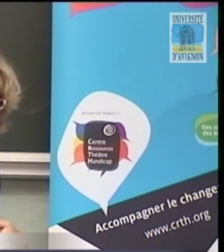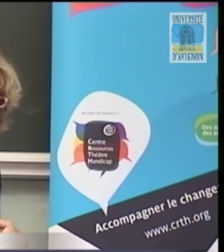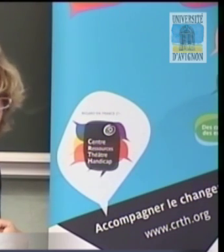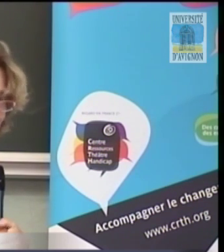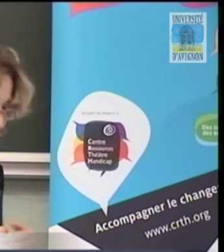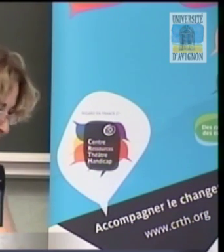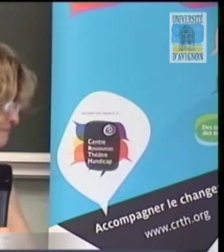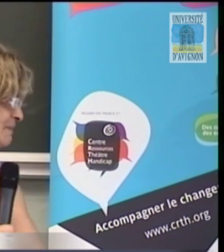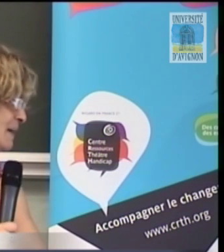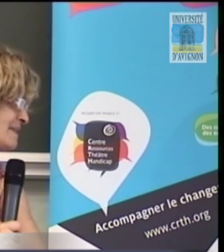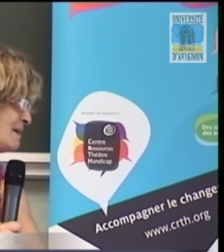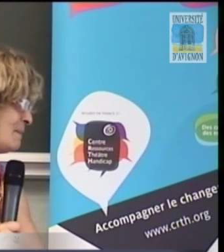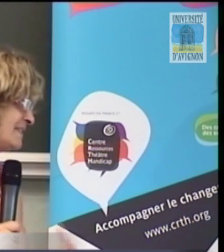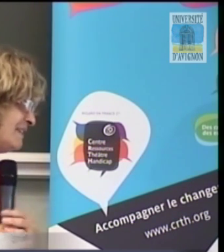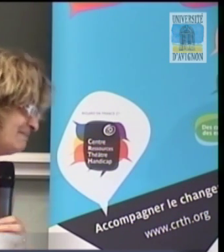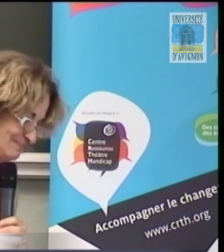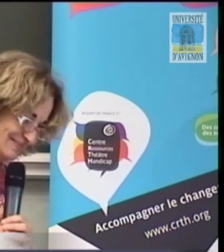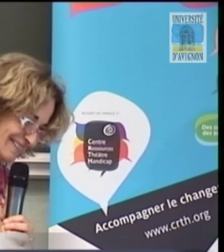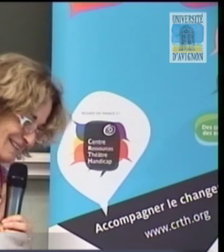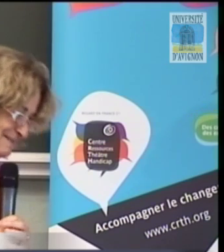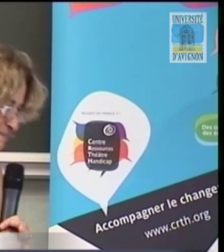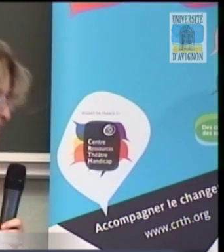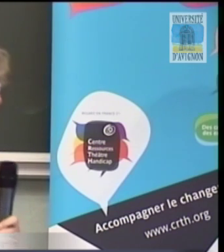Alors je reviens à Pascal Parsa,